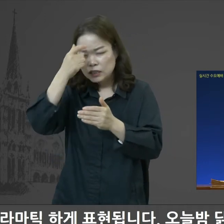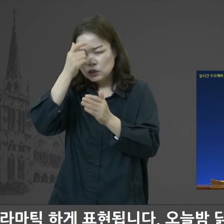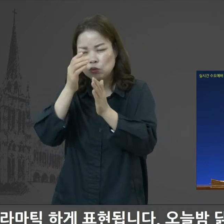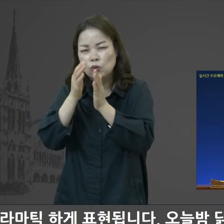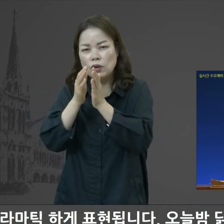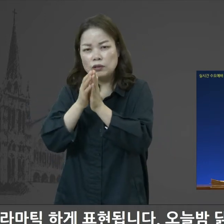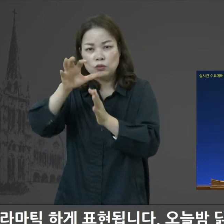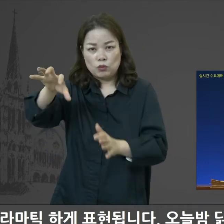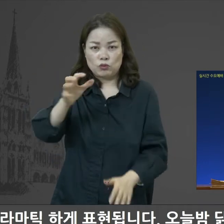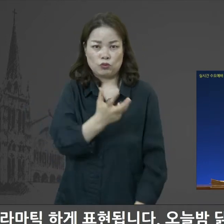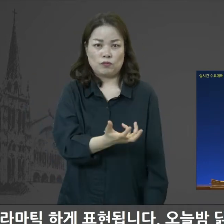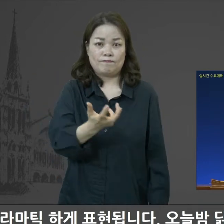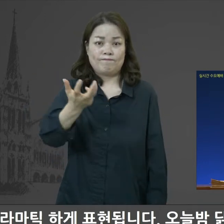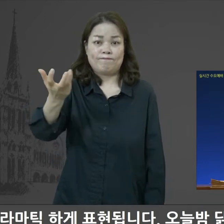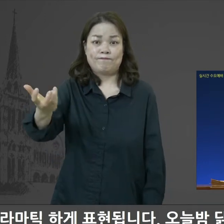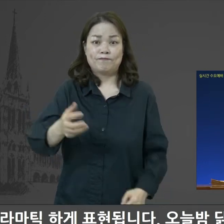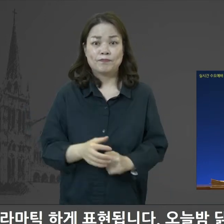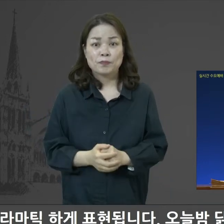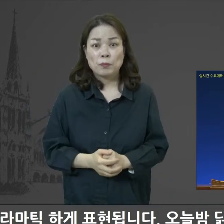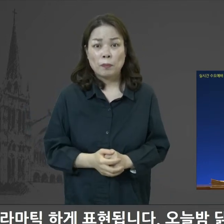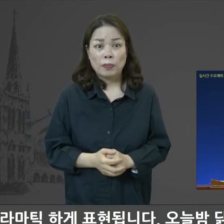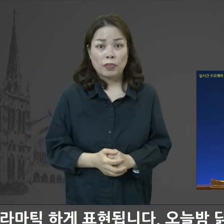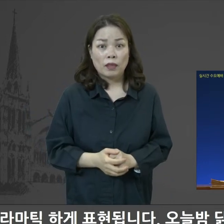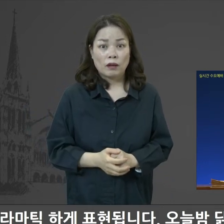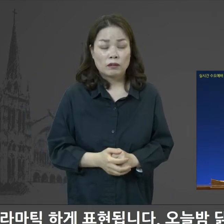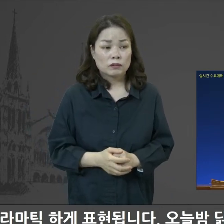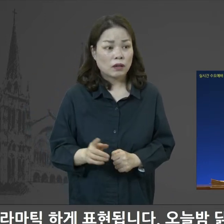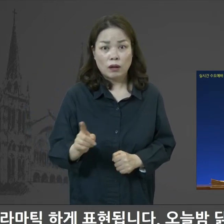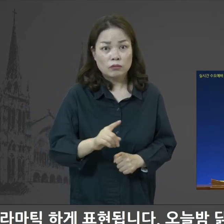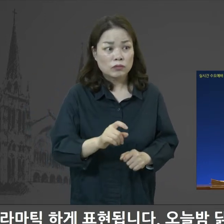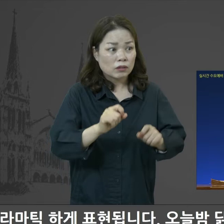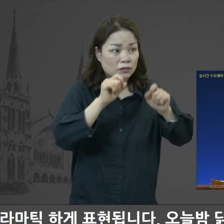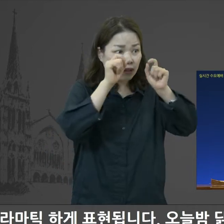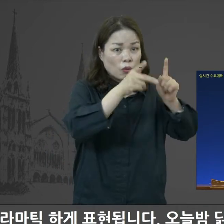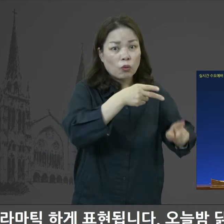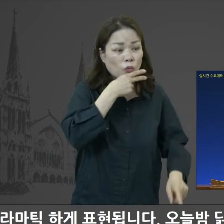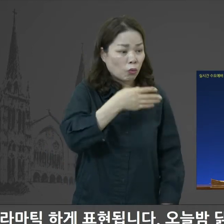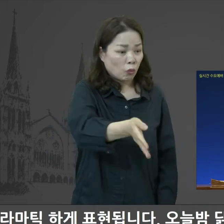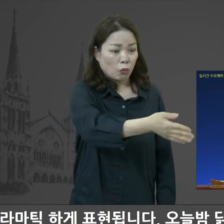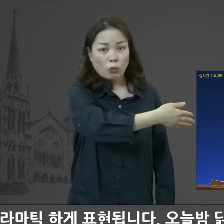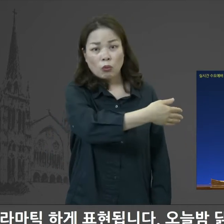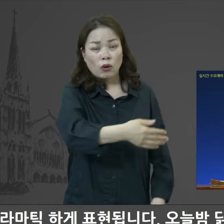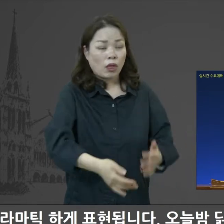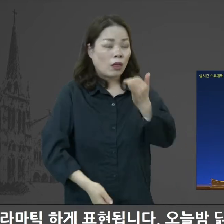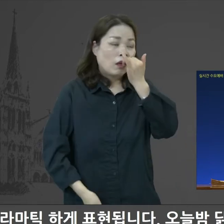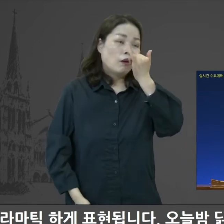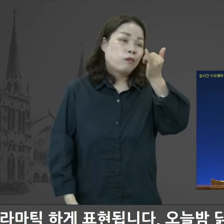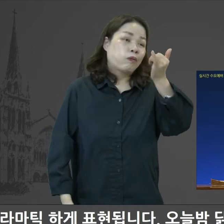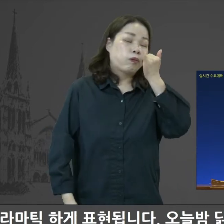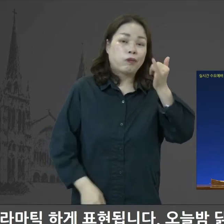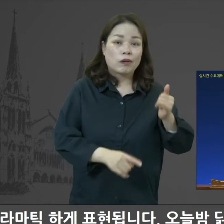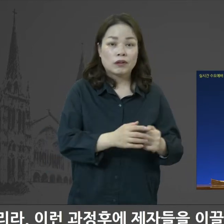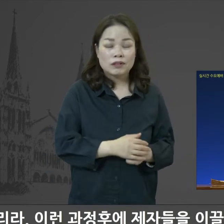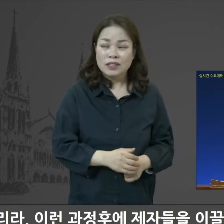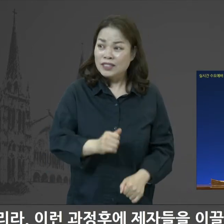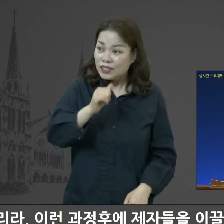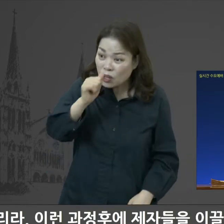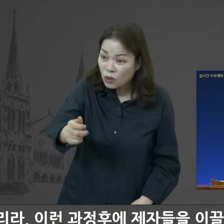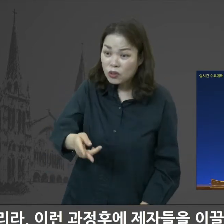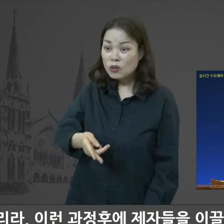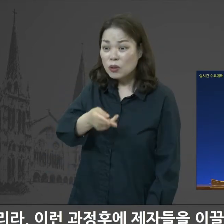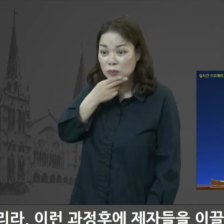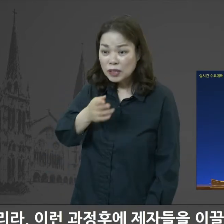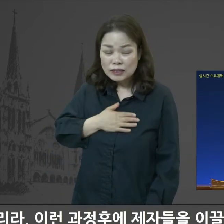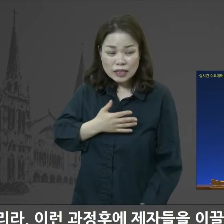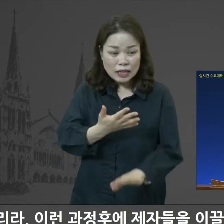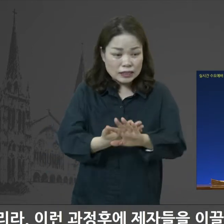나아오셨습니다. 그러나 아무도 깨어있지 않았습니다. 결단코 그런 일이 없을 것입니다.